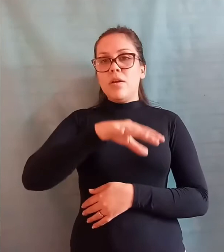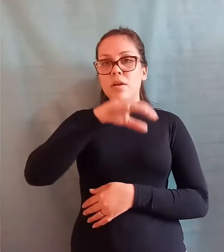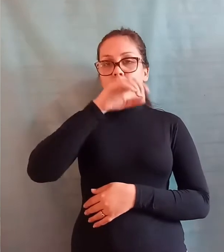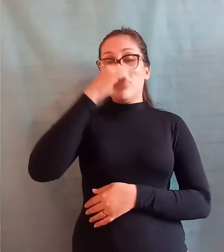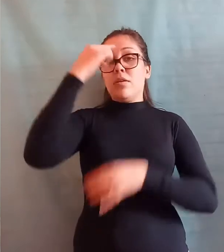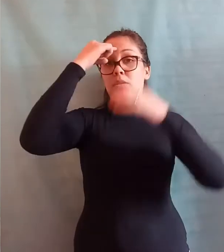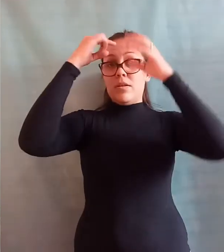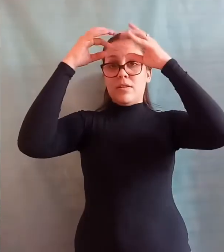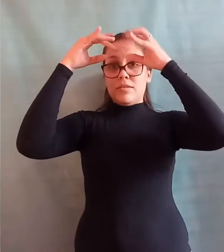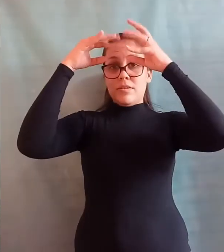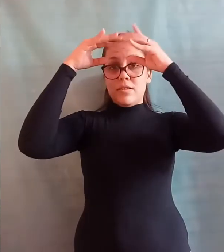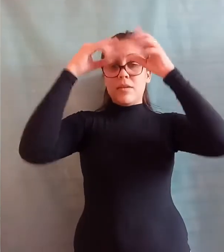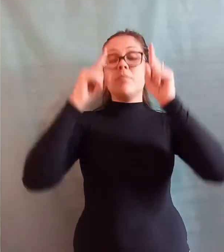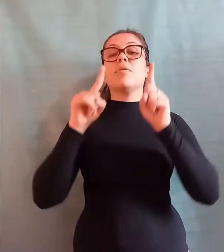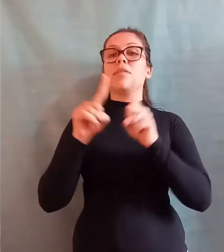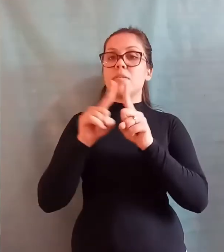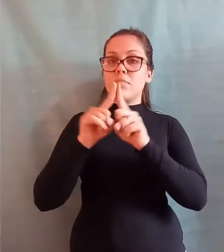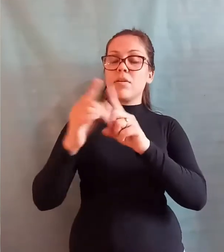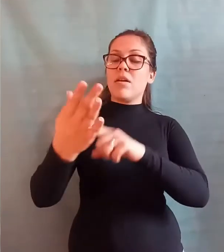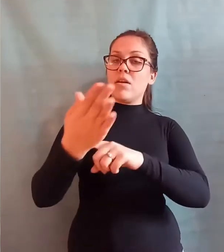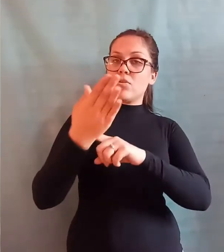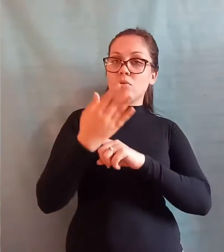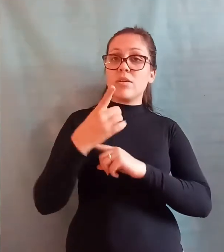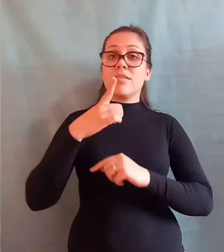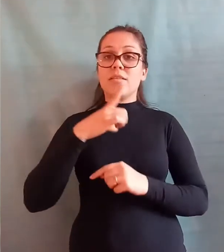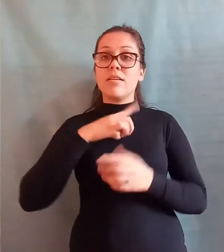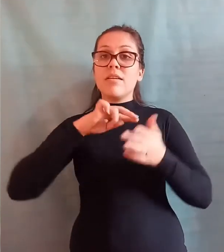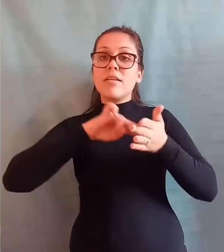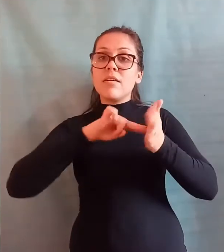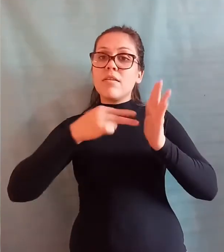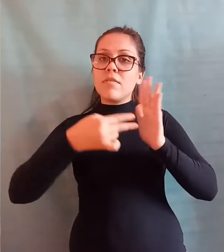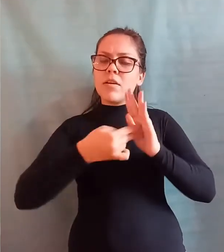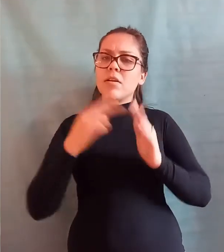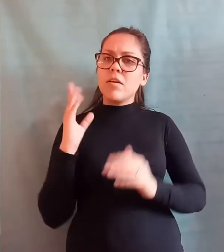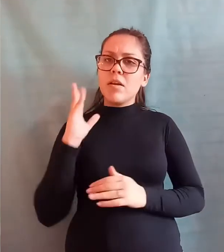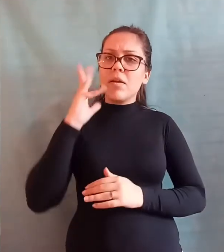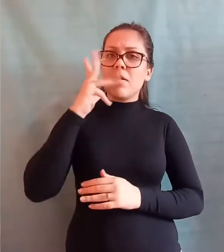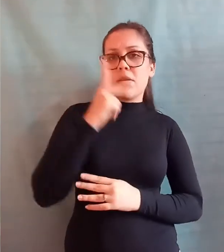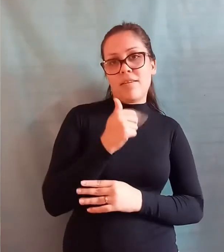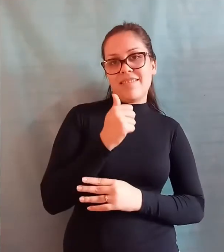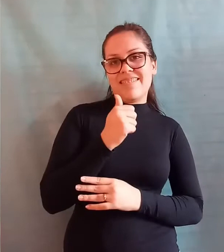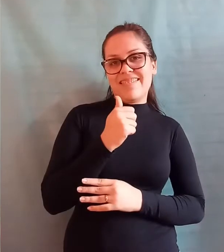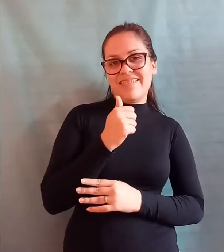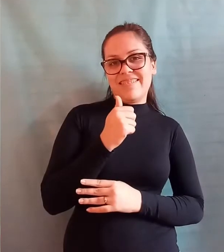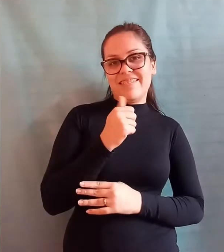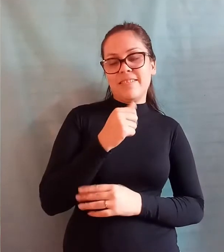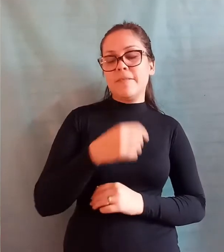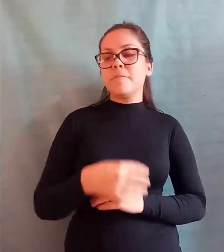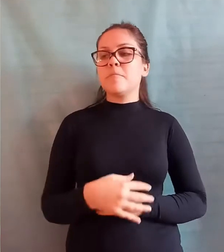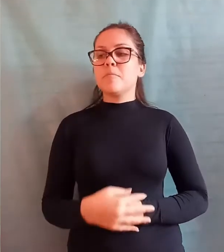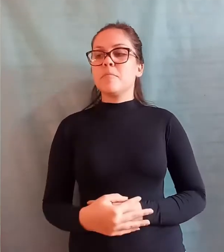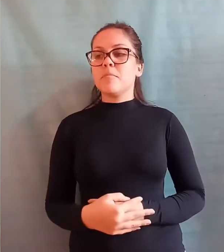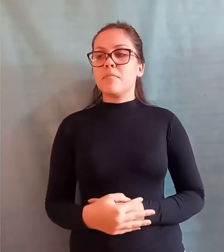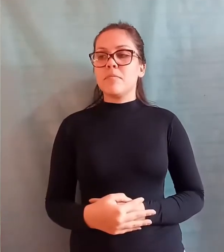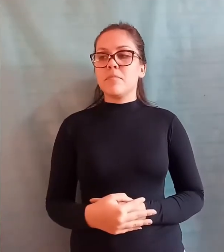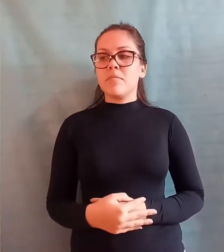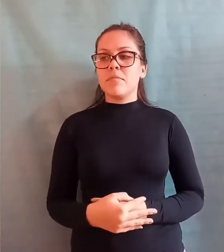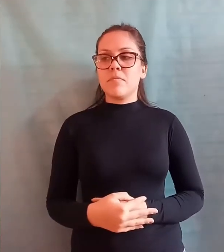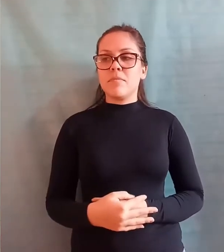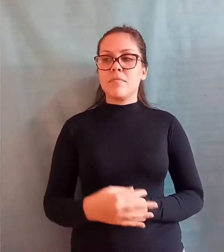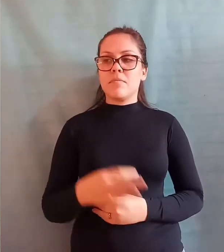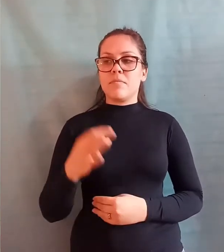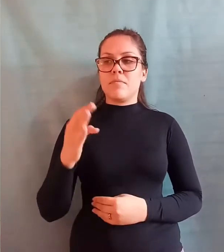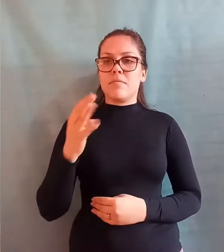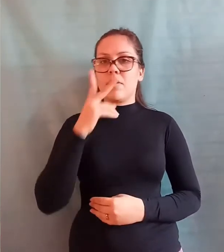irrigação do cérebro e tem um sentido, um significado também muito bonito, que é o seguinte: